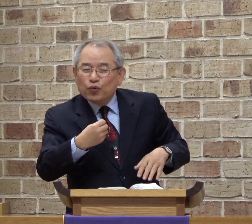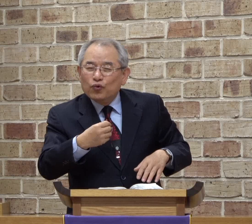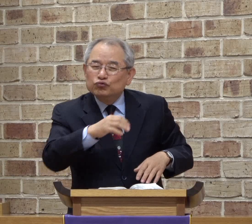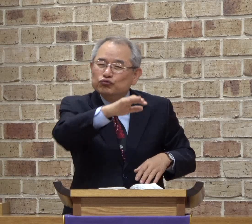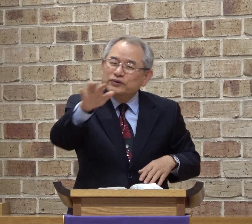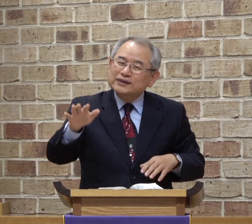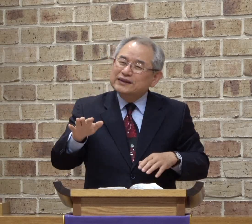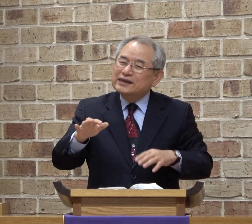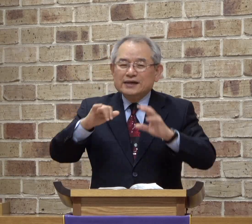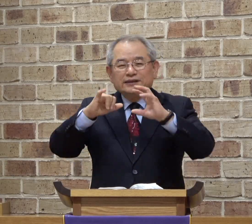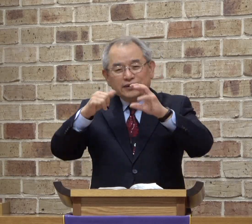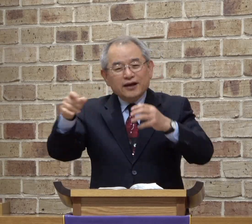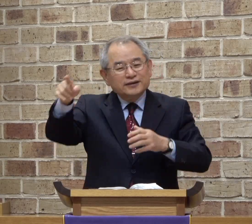오늘이란다.